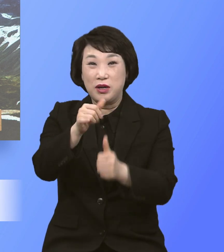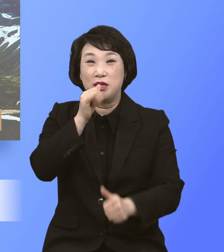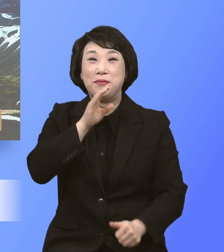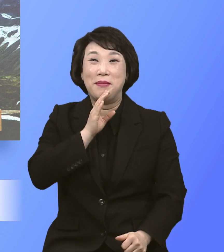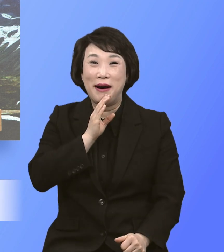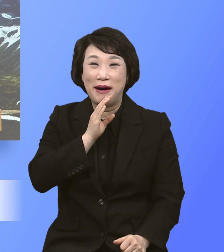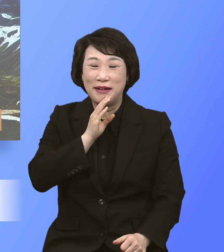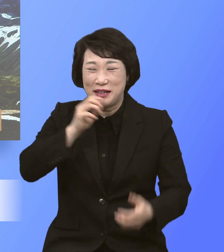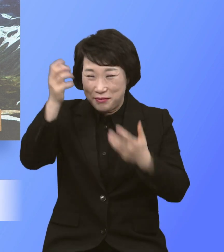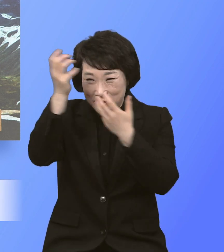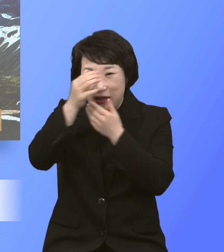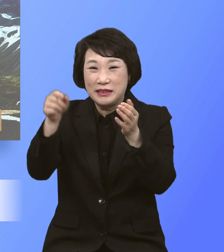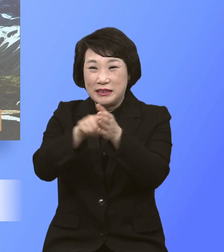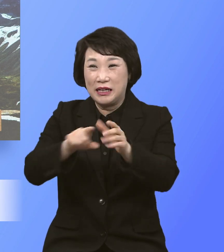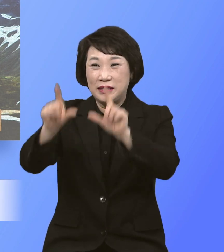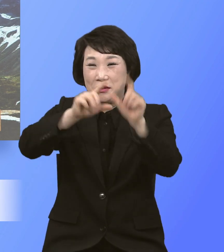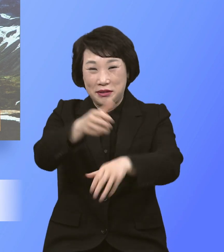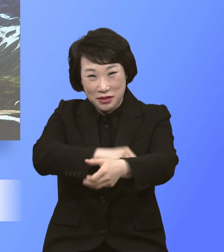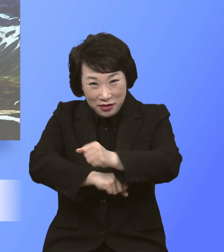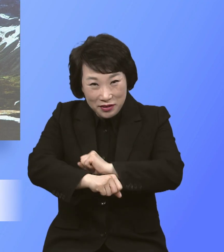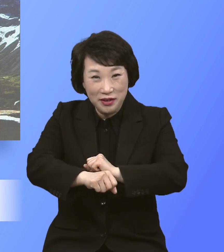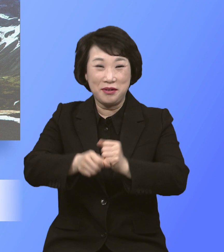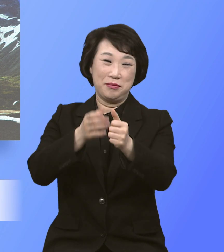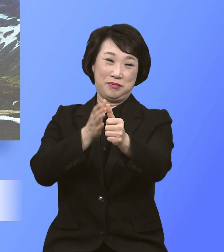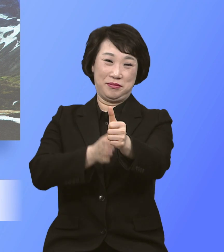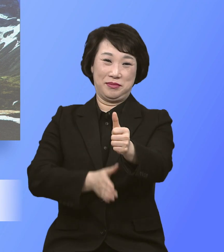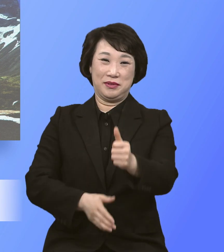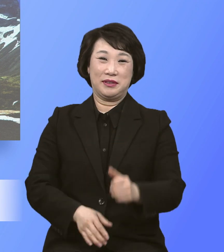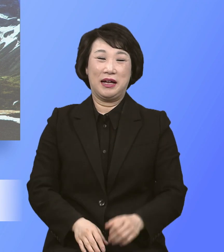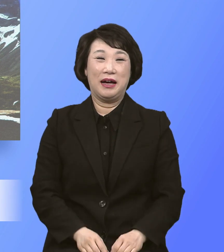미치도록 신앙생활에 적극성을 떼야 된다.